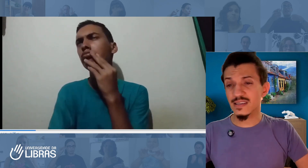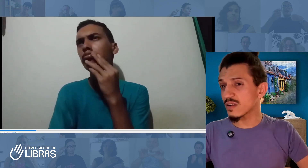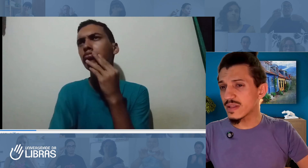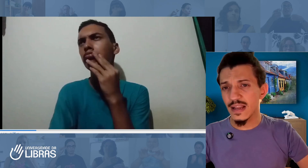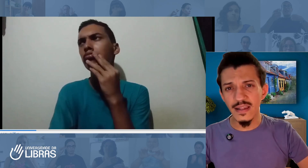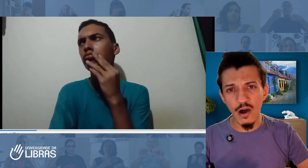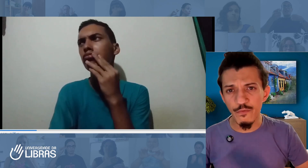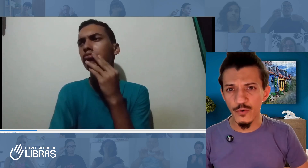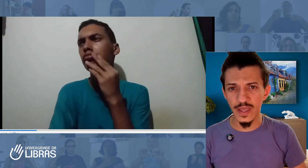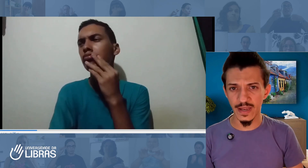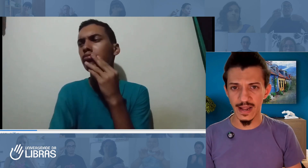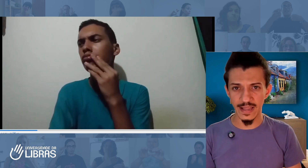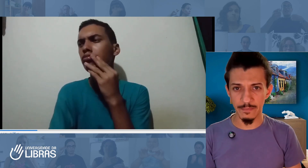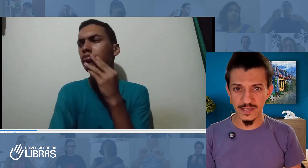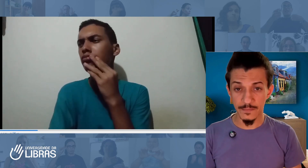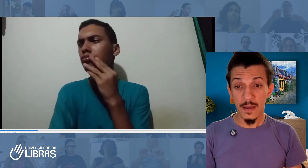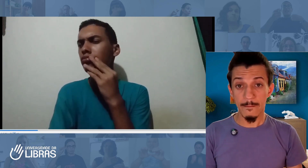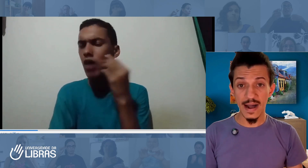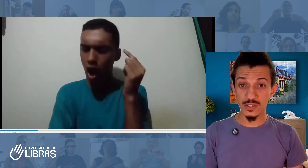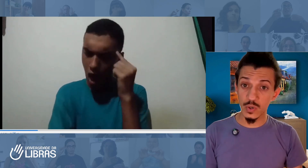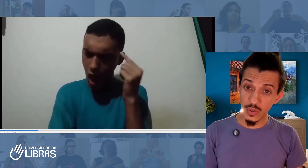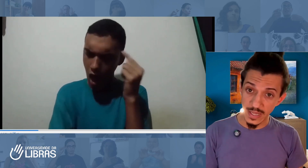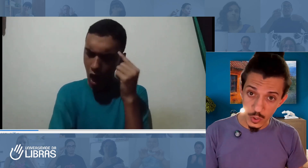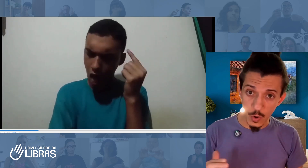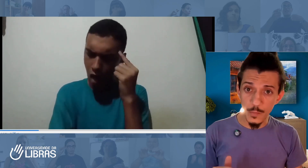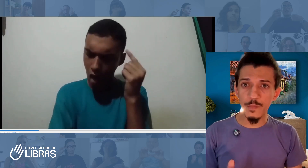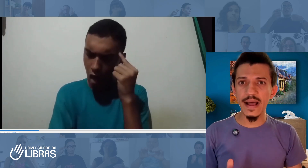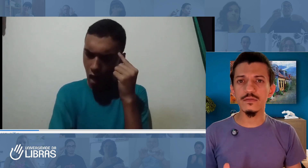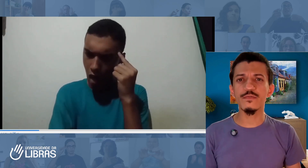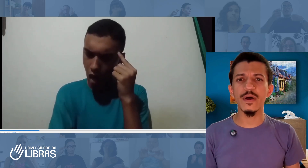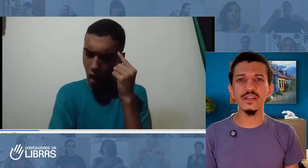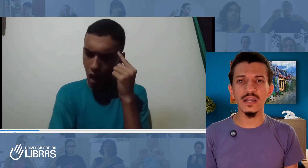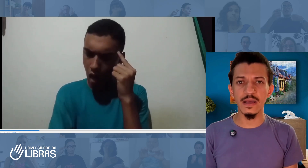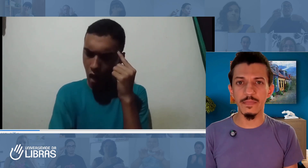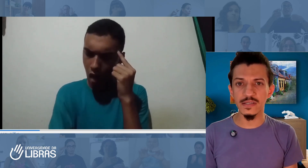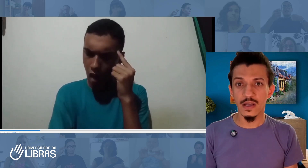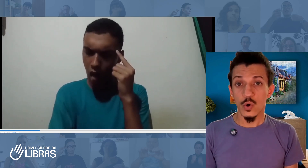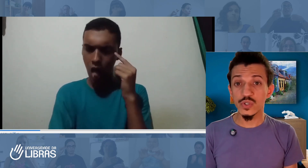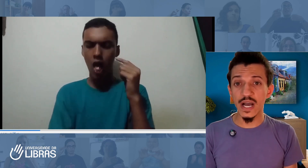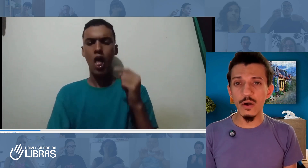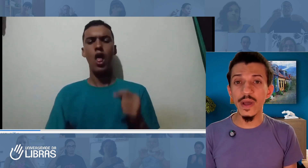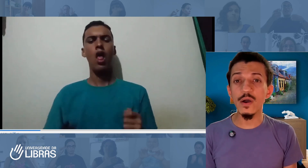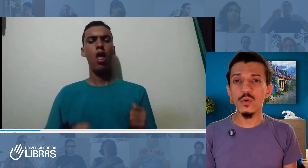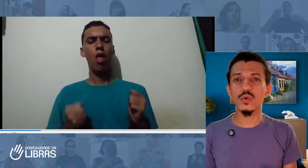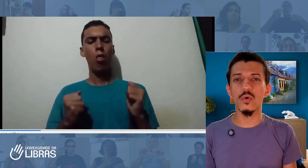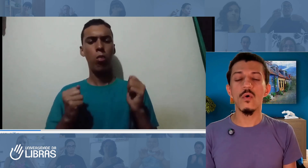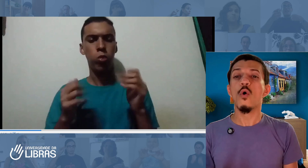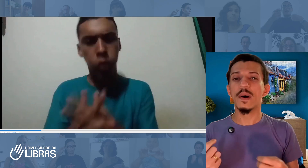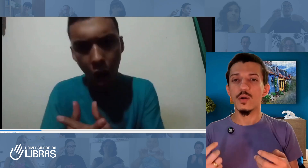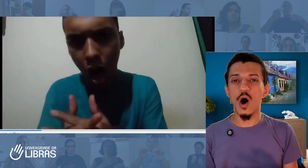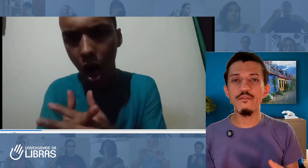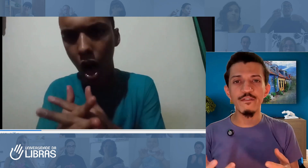dele não fluía na Libras. Mas, quando ele entrou para o método fluente em Libras, o Tiago encontrou uma nova forma